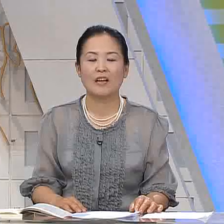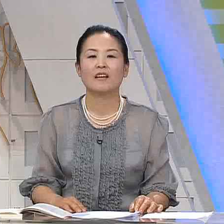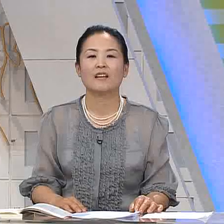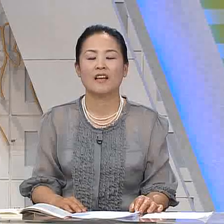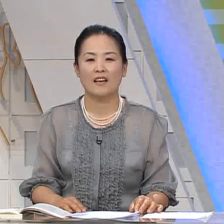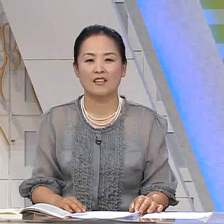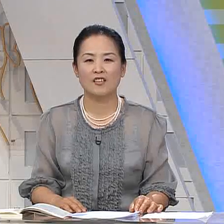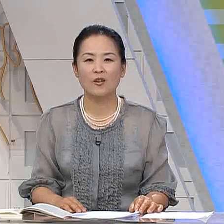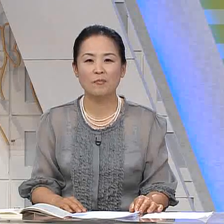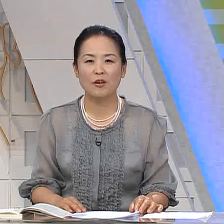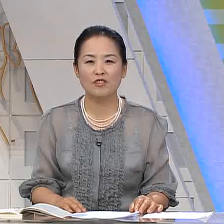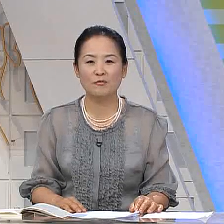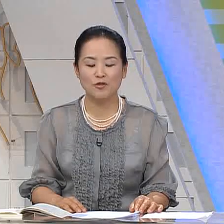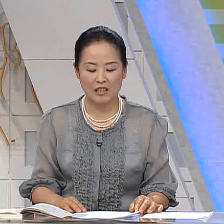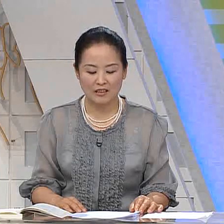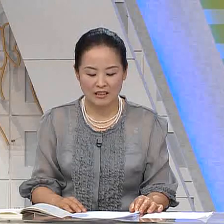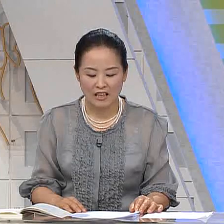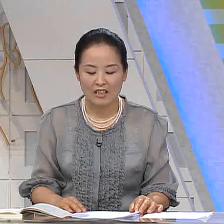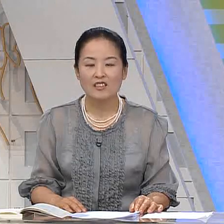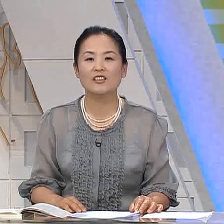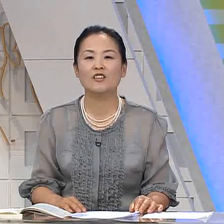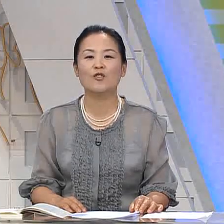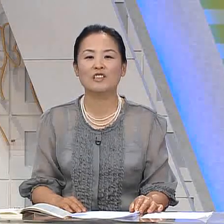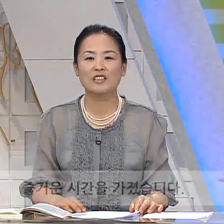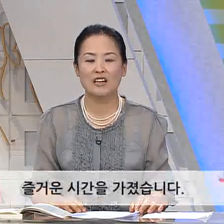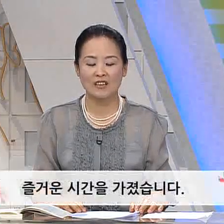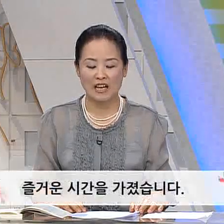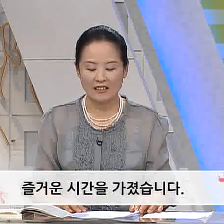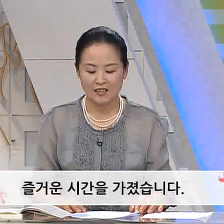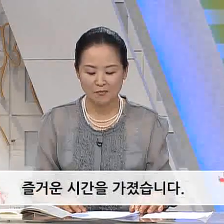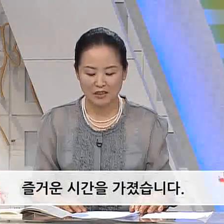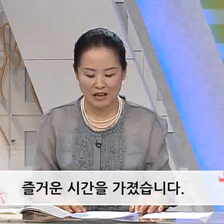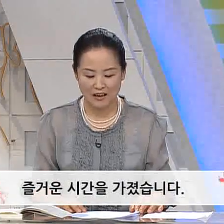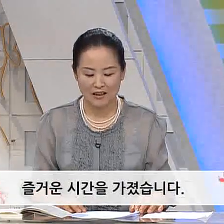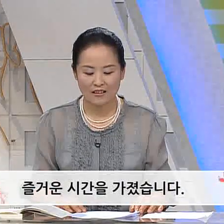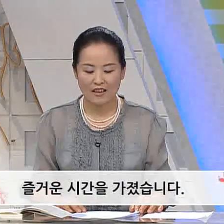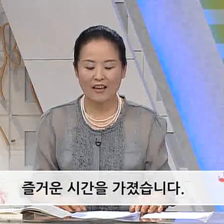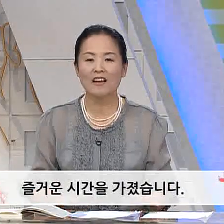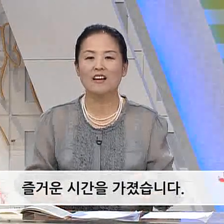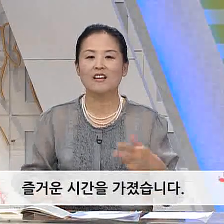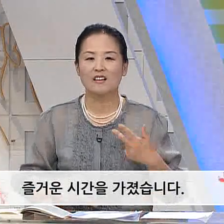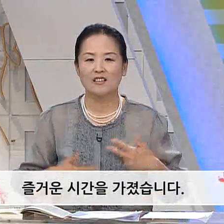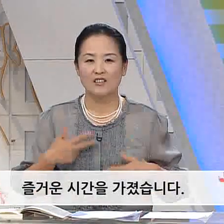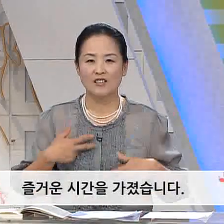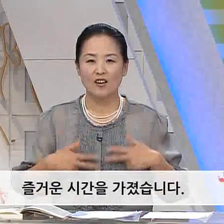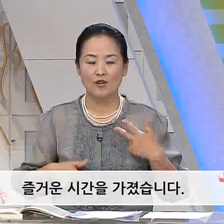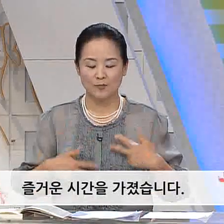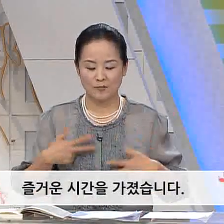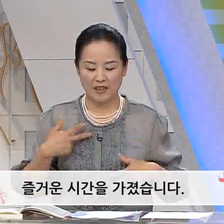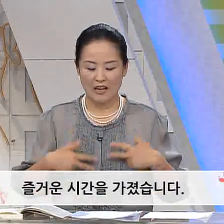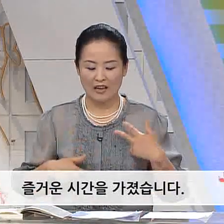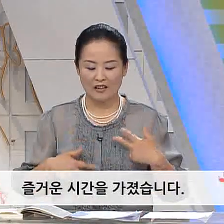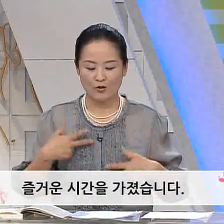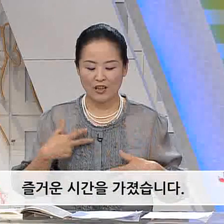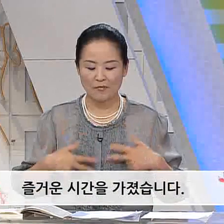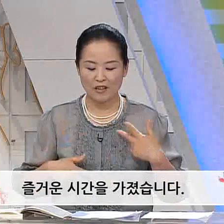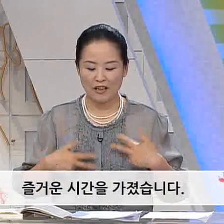처음 배우실 문장은 즐거운 시간을 가졌습니다. 즐거웠다 수화입니다.